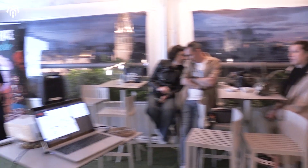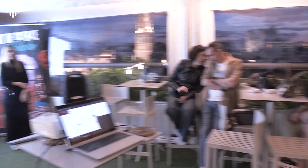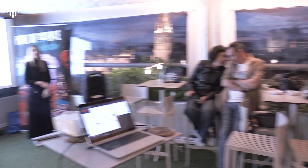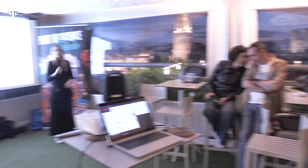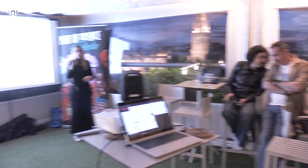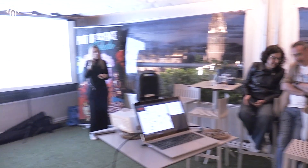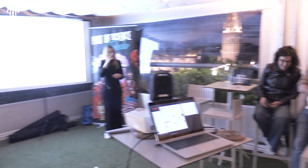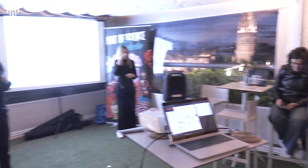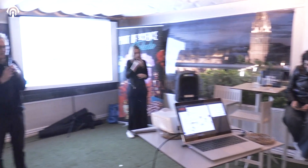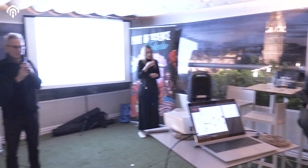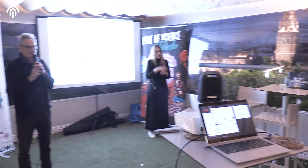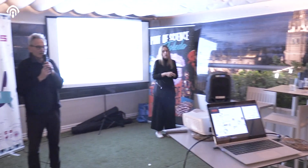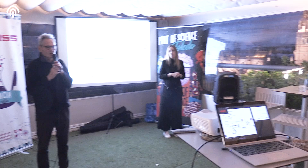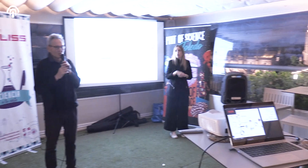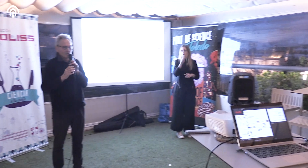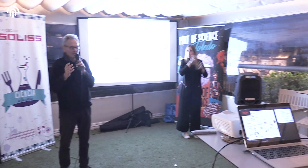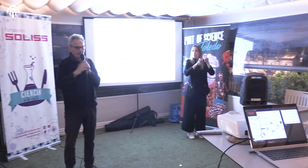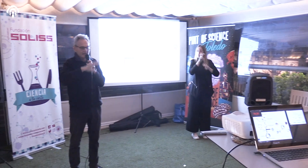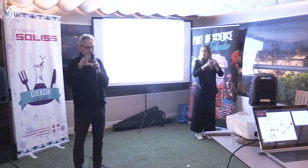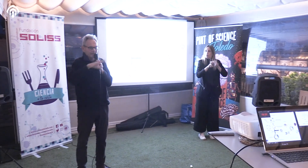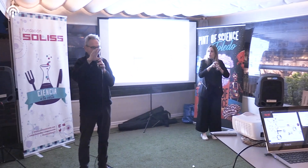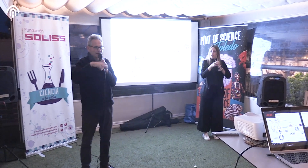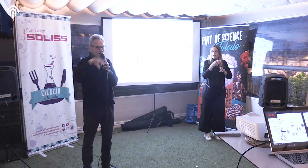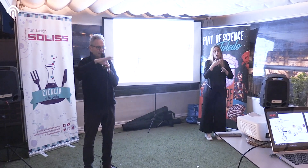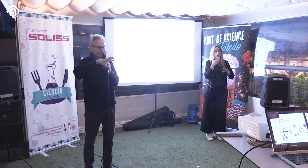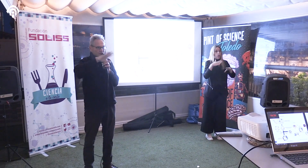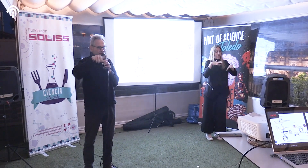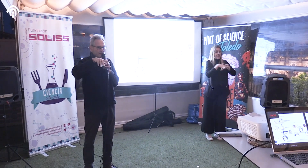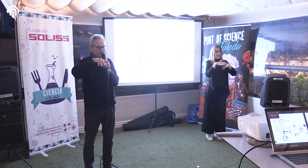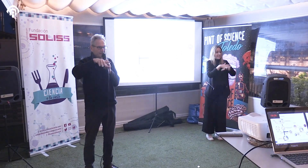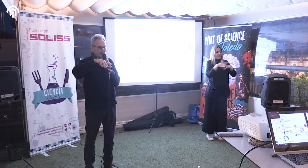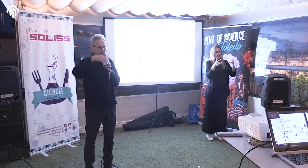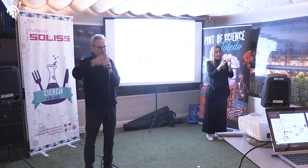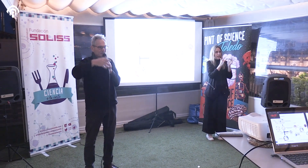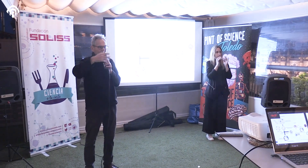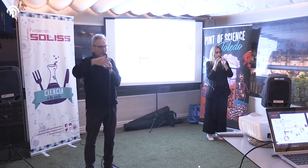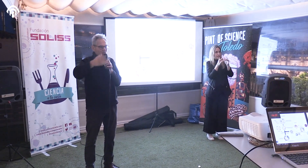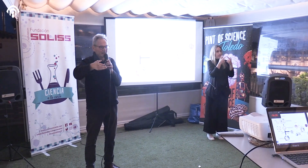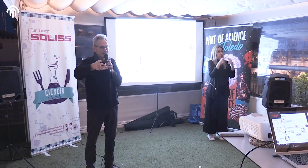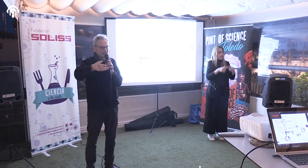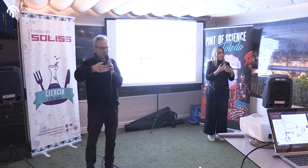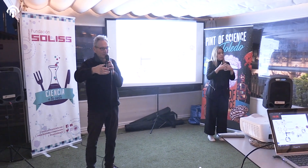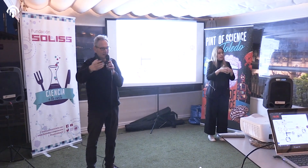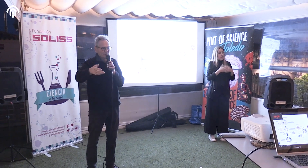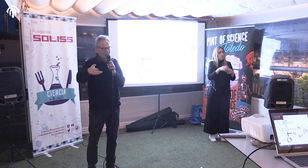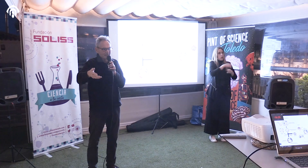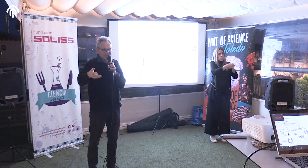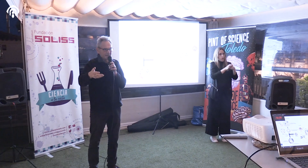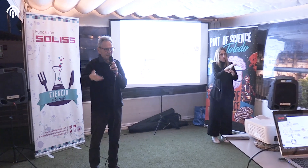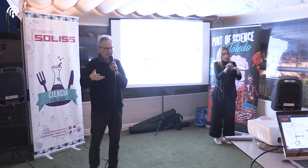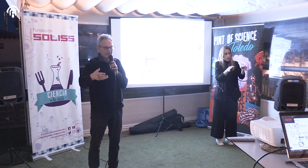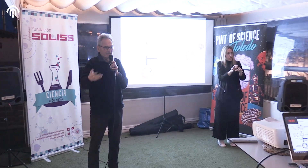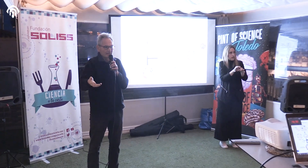se usa. Buscando como la red de interacciones de los diferentes mecanismos moleculares, por ejemplo,